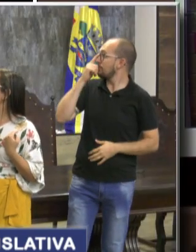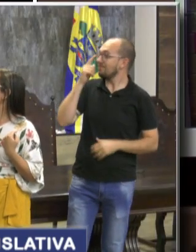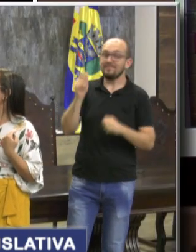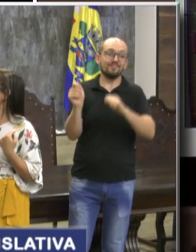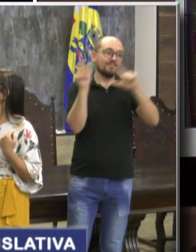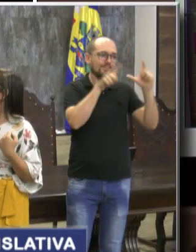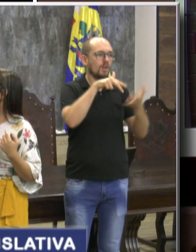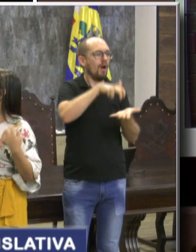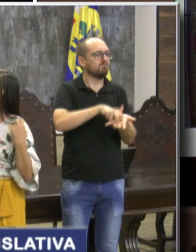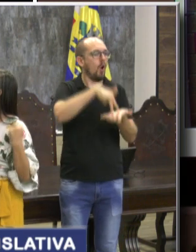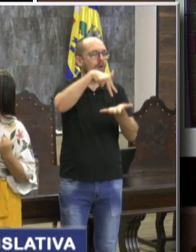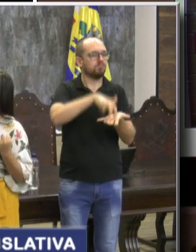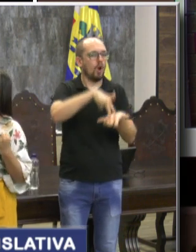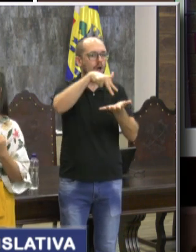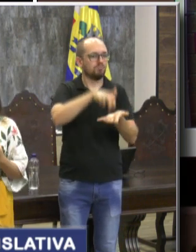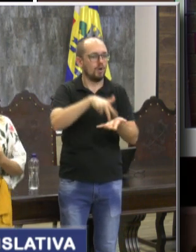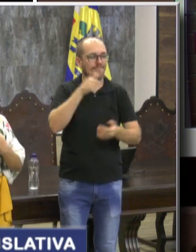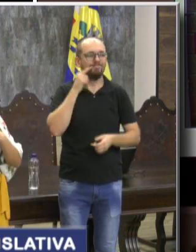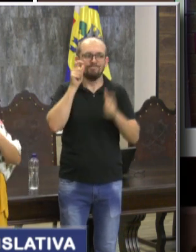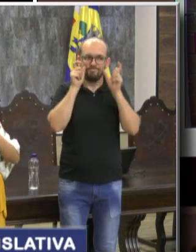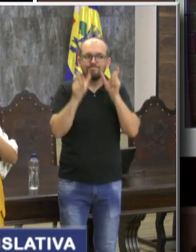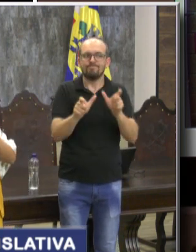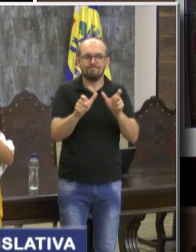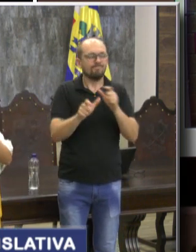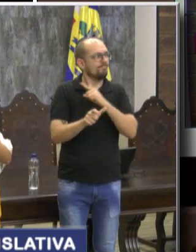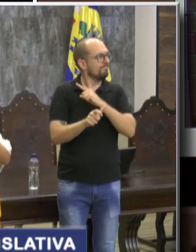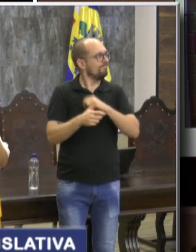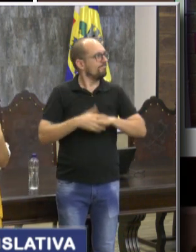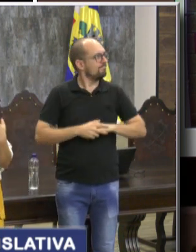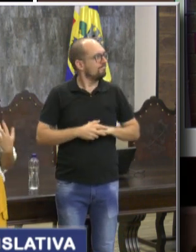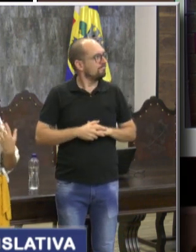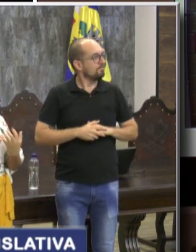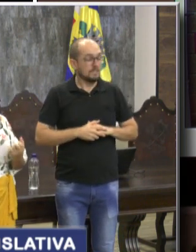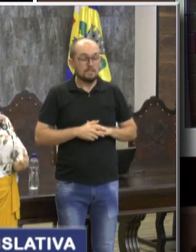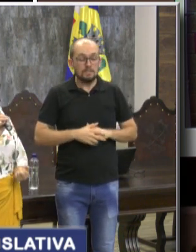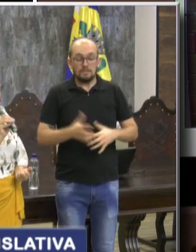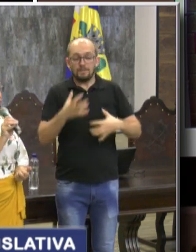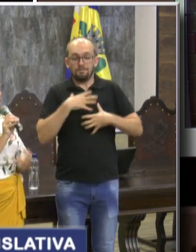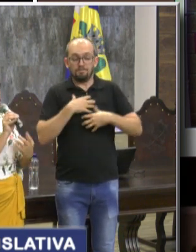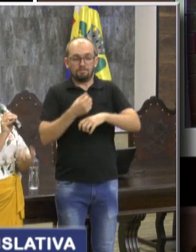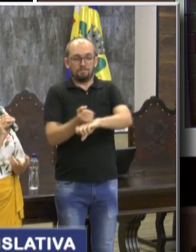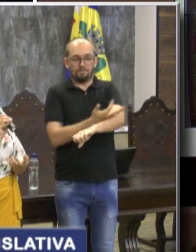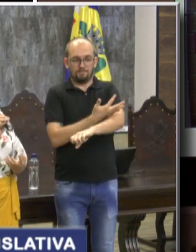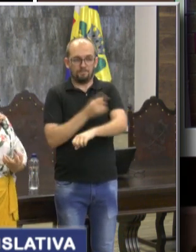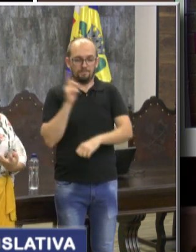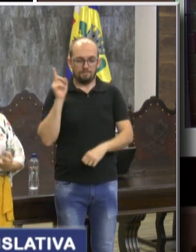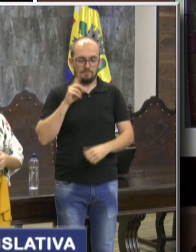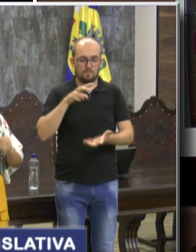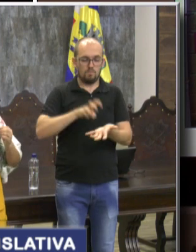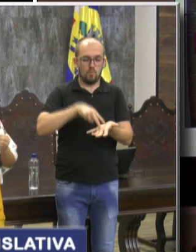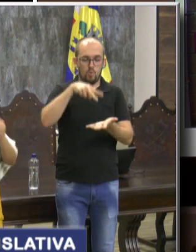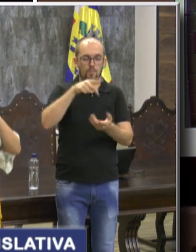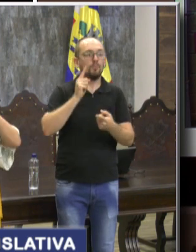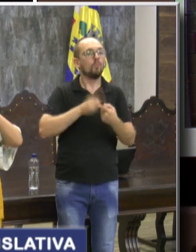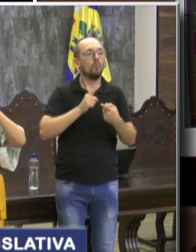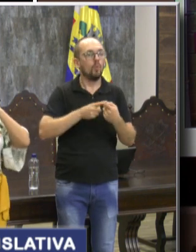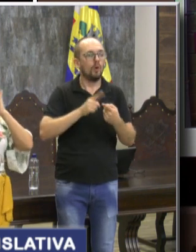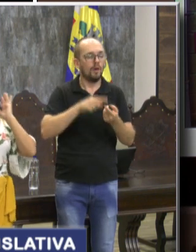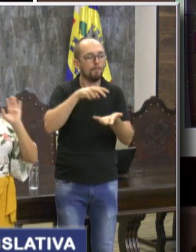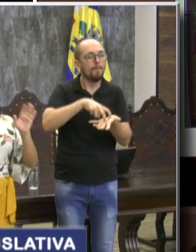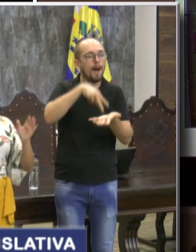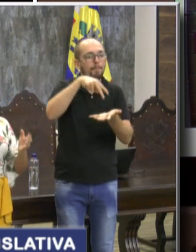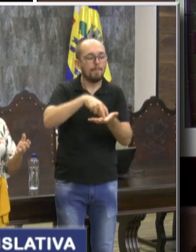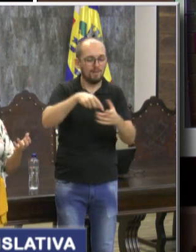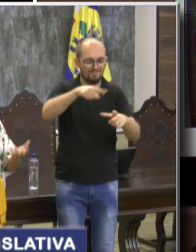lado, ela é muito interessante para nós, ela é muito tocante, muito profunda. Por quê? O Gustavo,